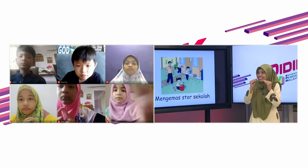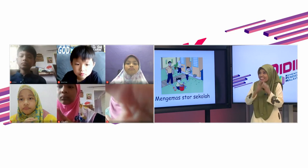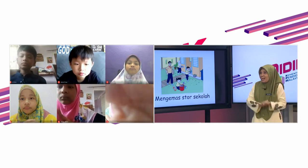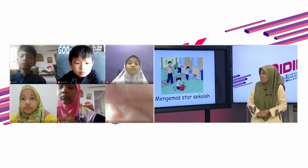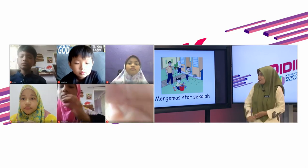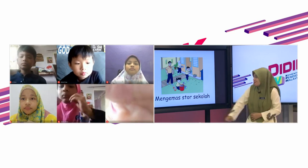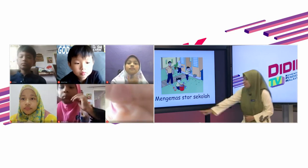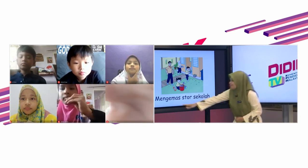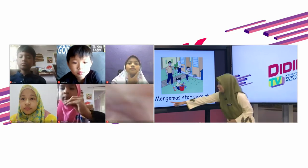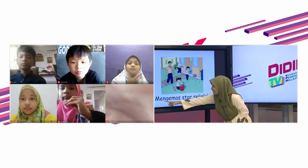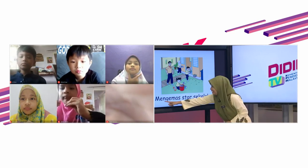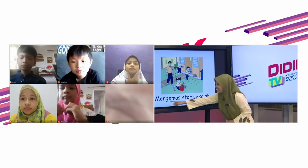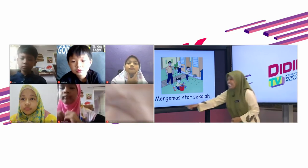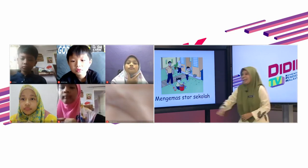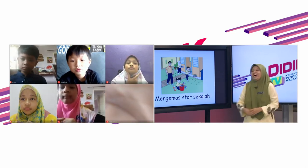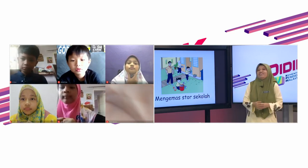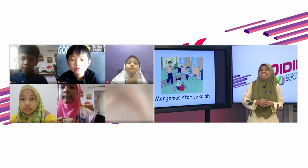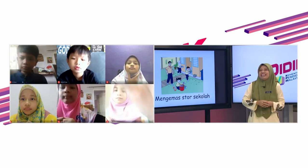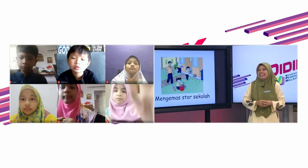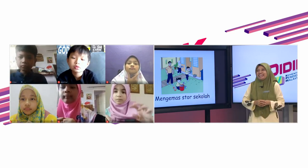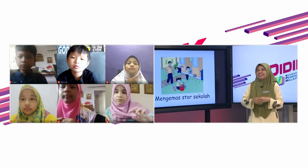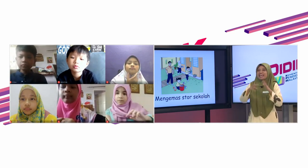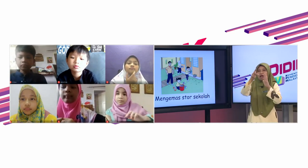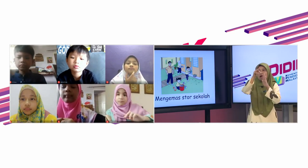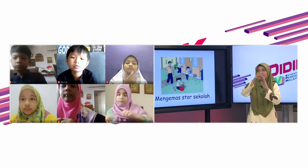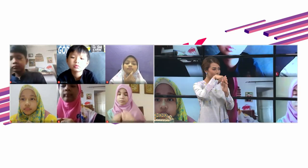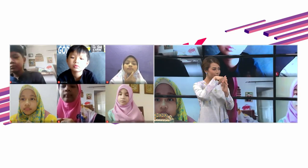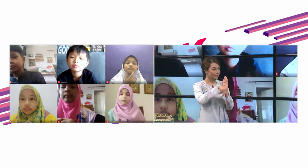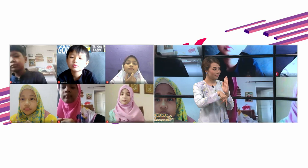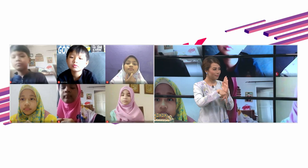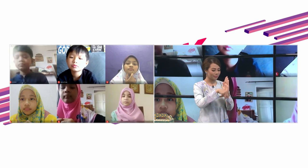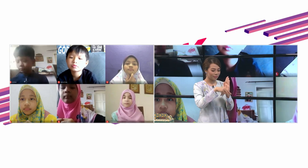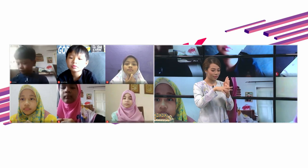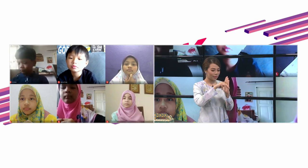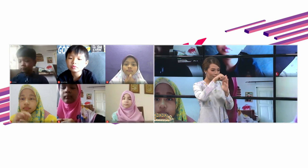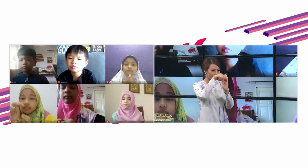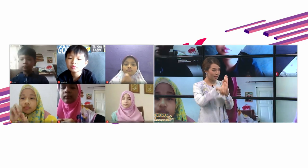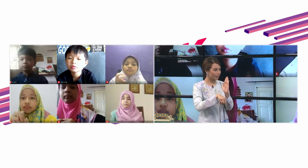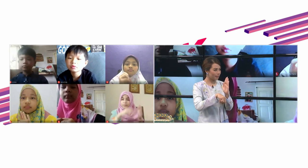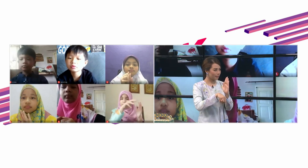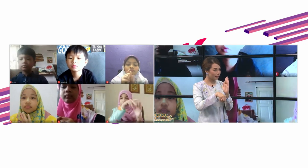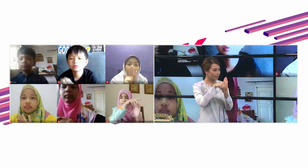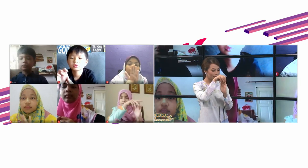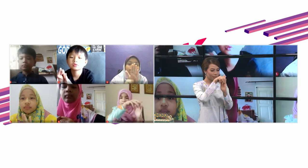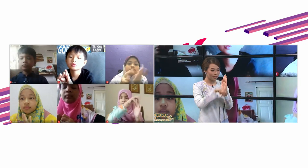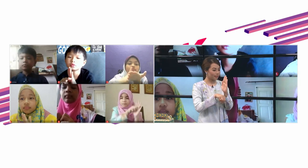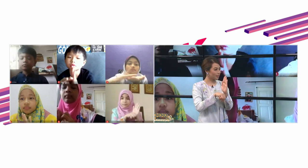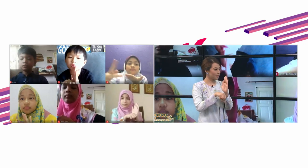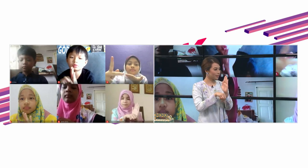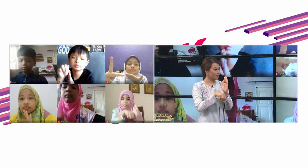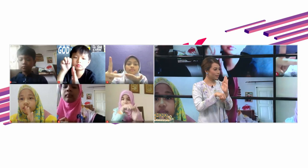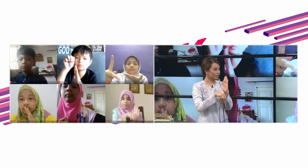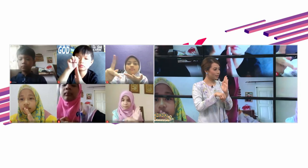kan? Ini apa depan ni? Meng. Pandai. Okey. Meng. M, huruf M. Meng. Meng.